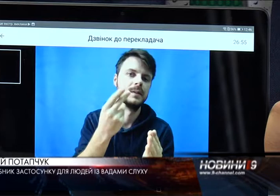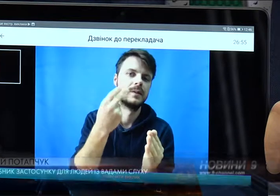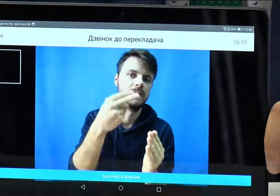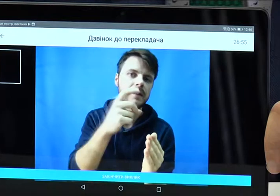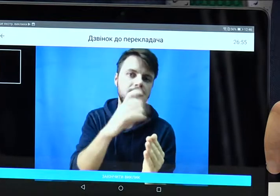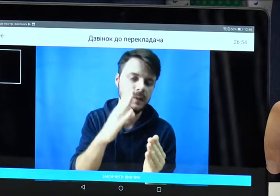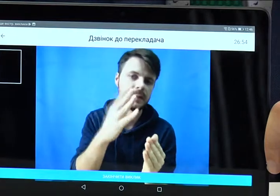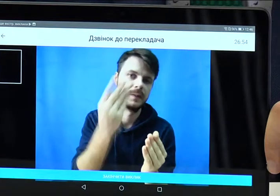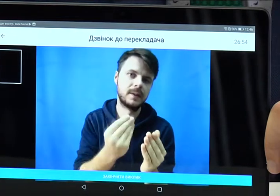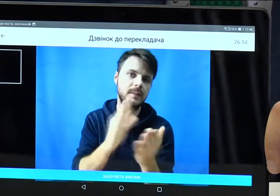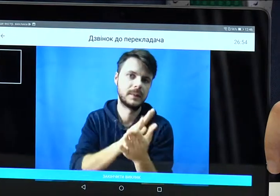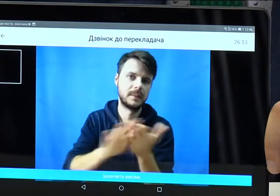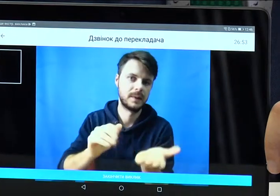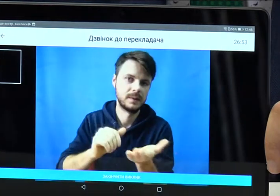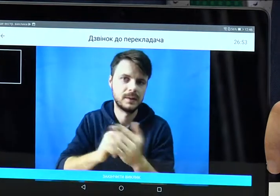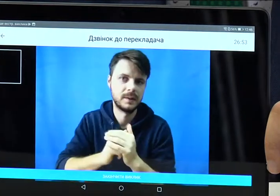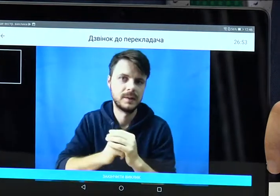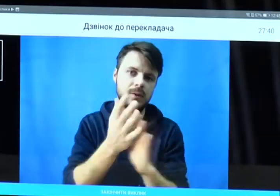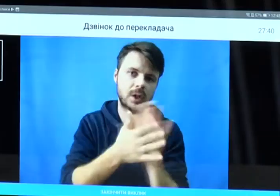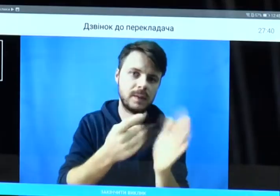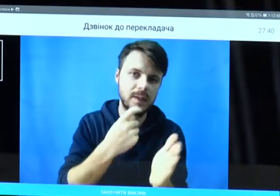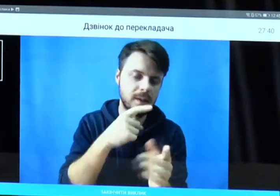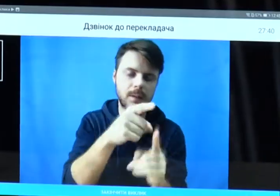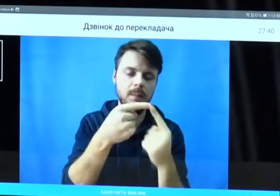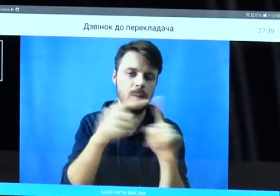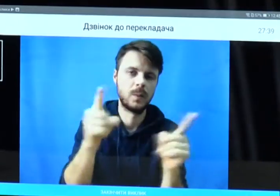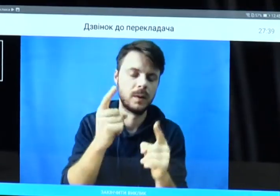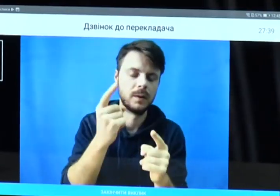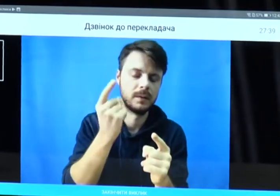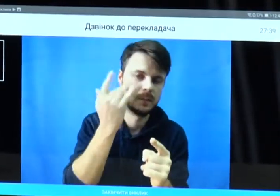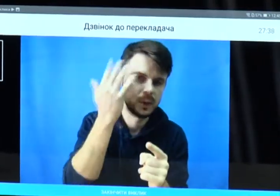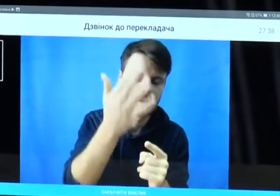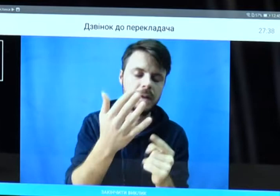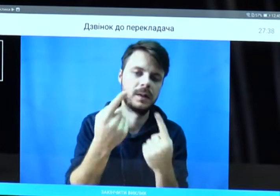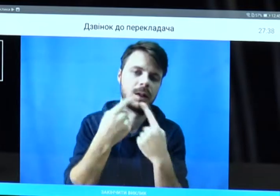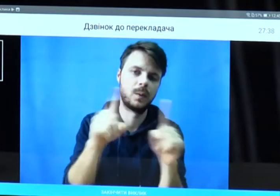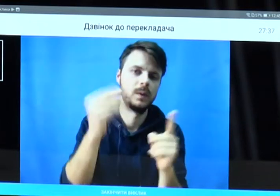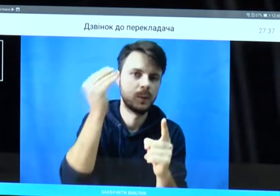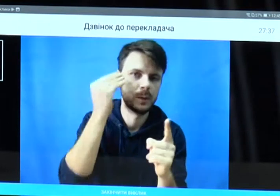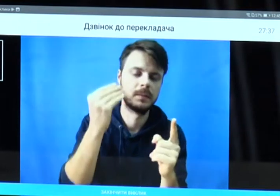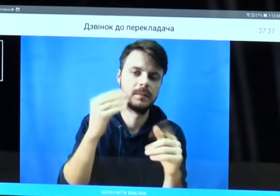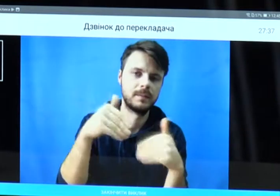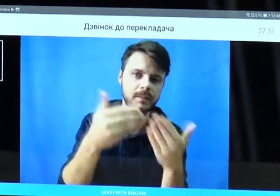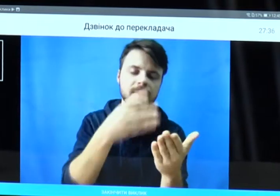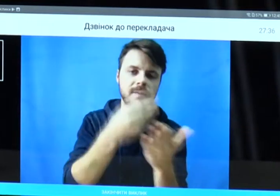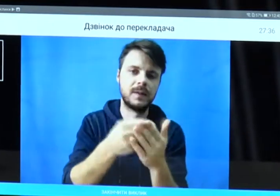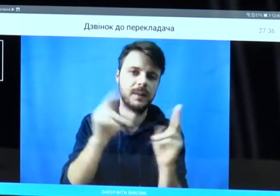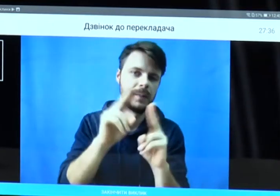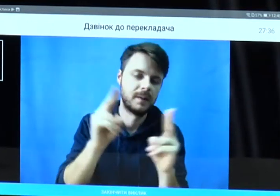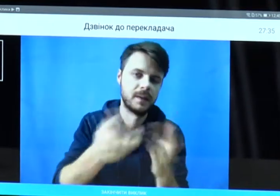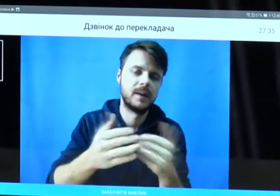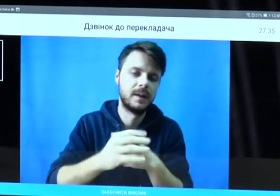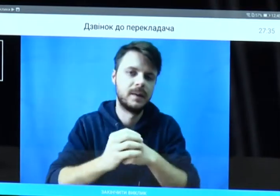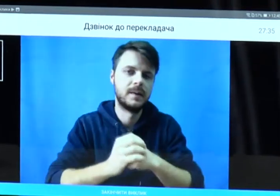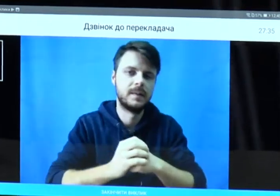міг отримати консультацію без обмежень. У глухої людини своя мова, своє мислення. Інший спосіб